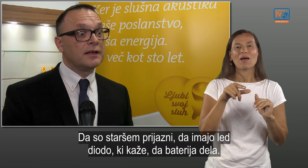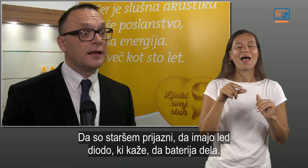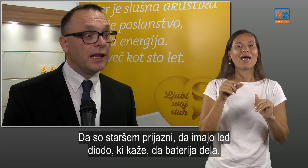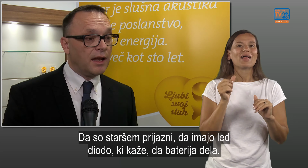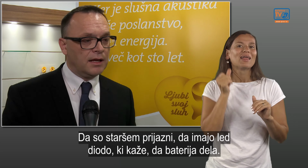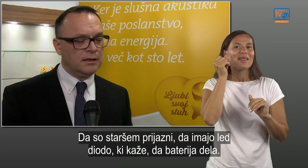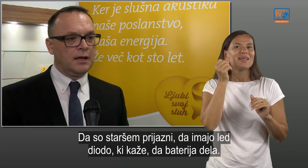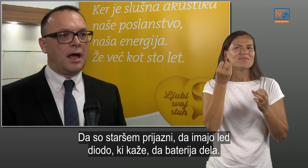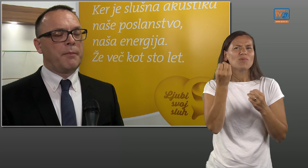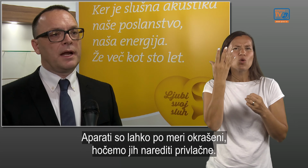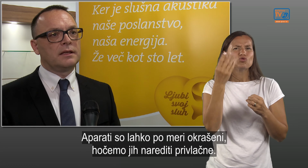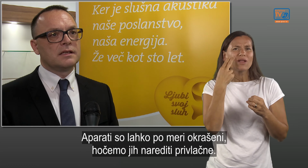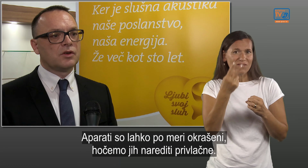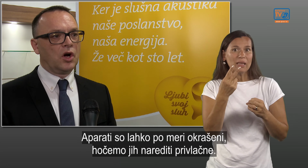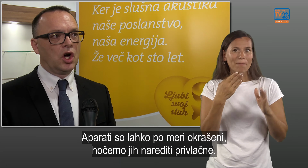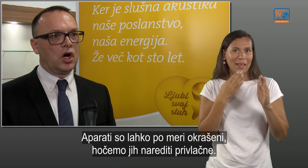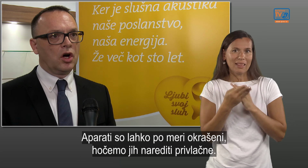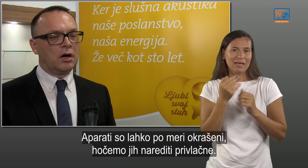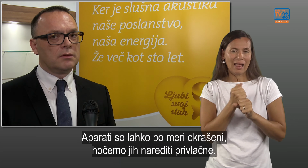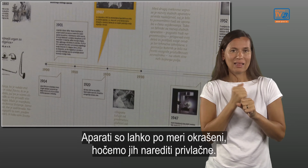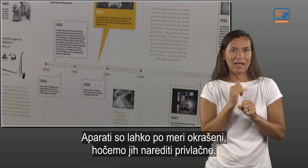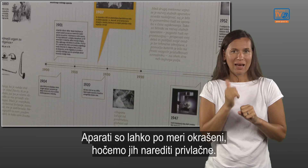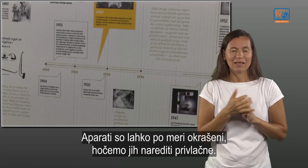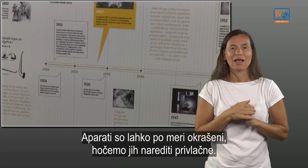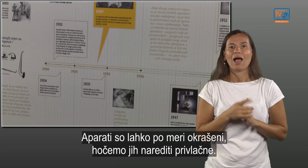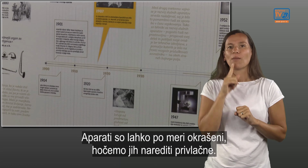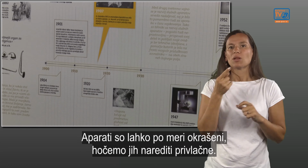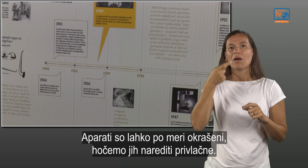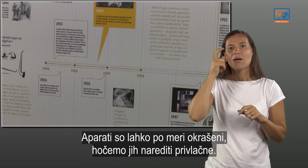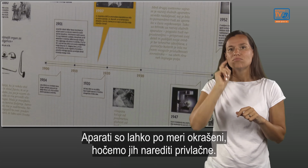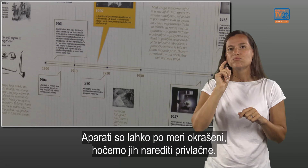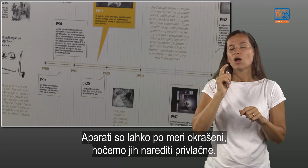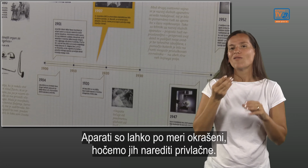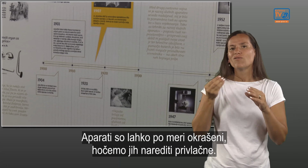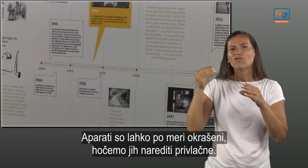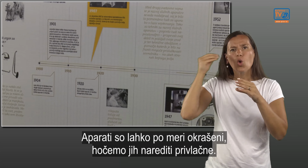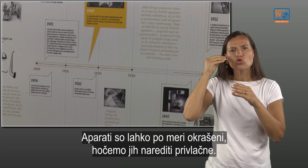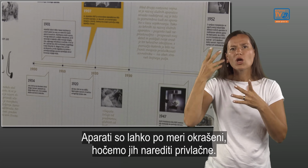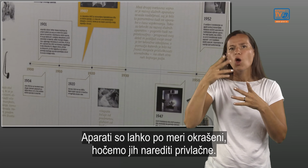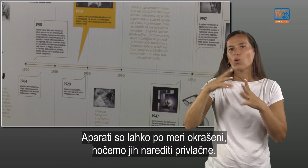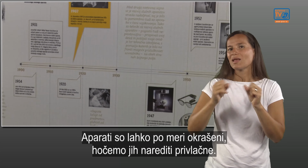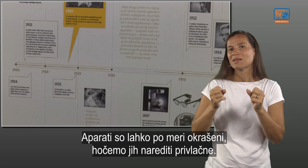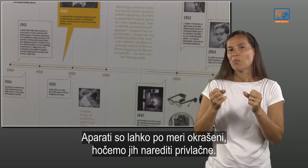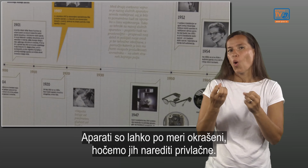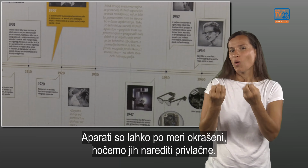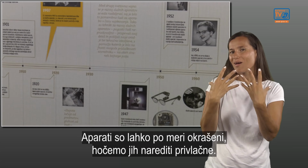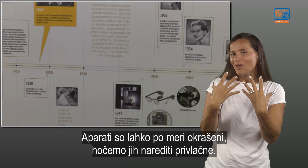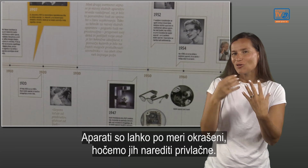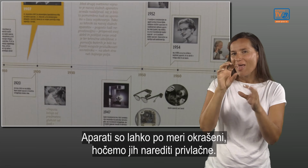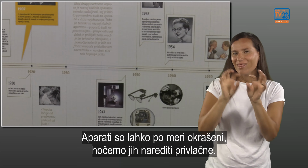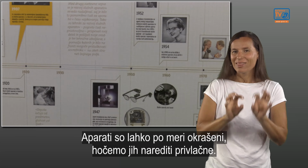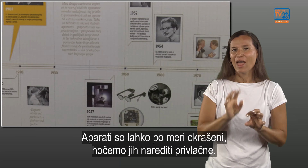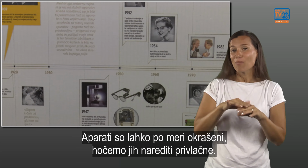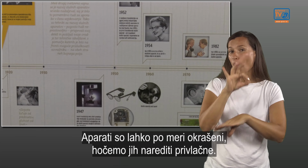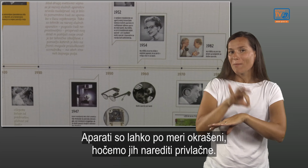vidi, da baterija dela. Aparati, ki so vložke, lahko naredimo po meri okrašene, lahko